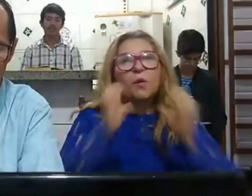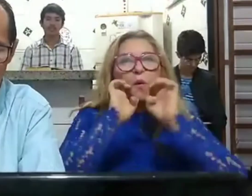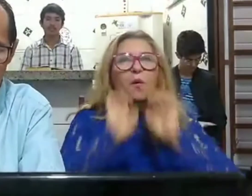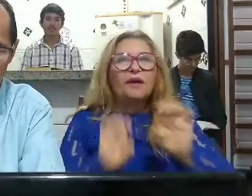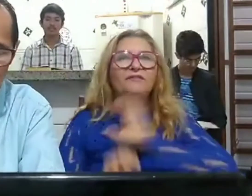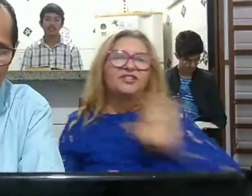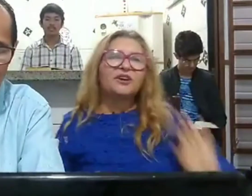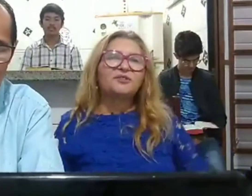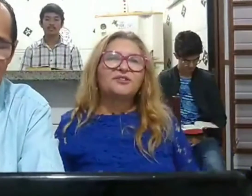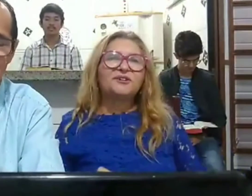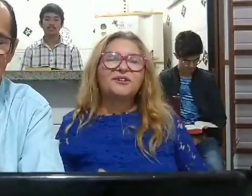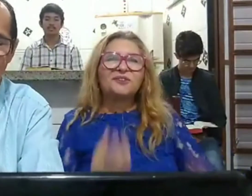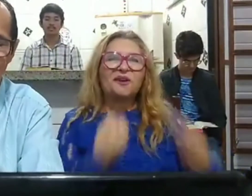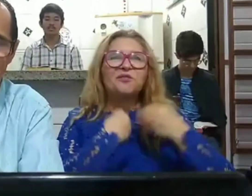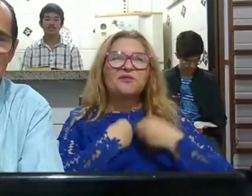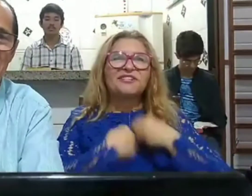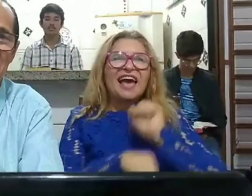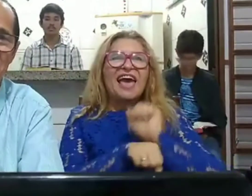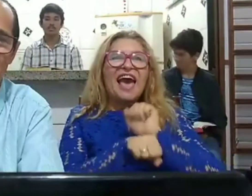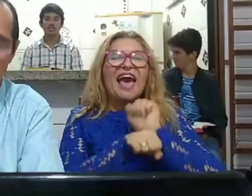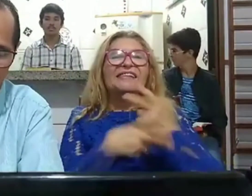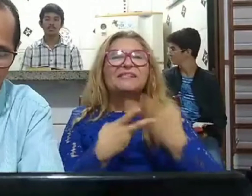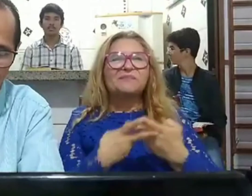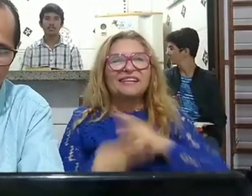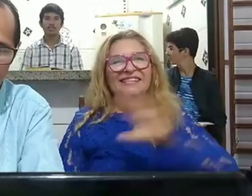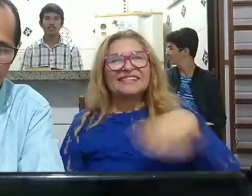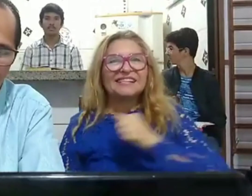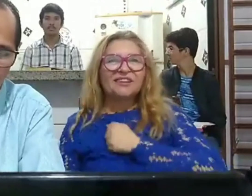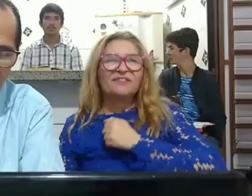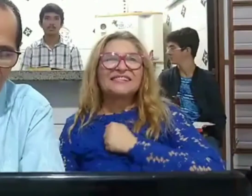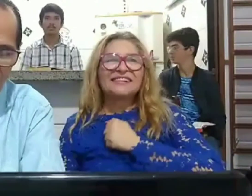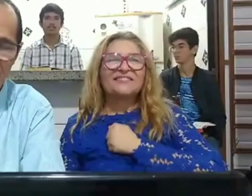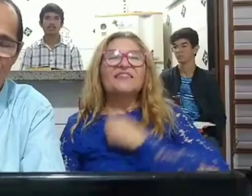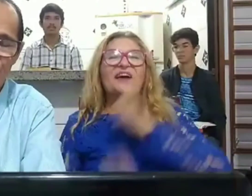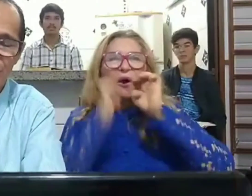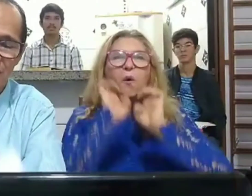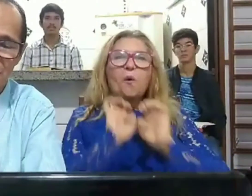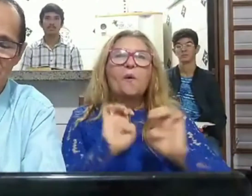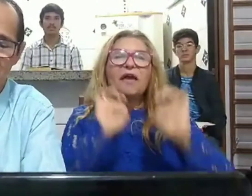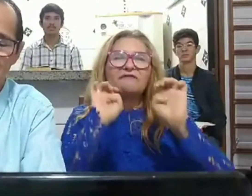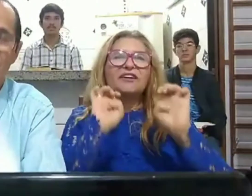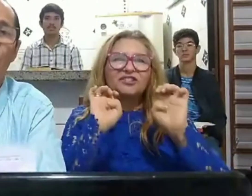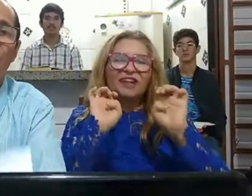Cristo nos dá a esperança da salvação. O Evangelho que